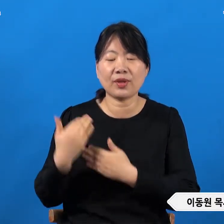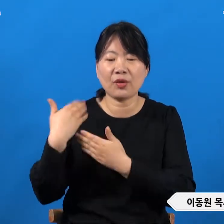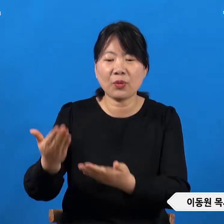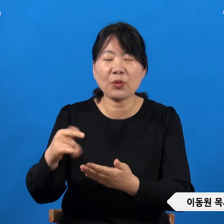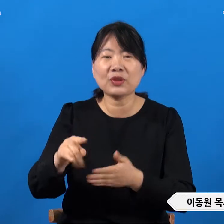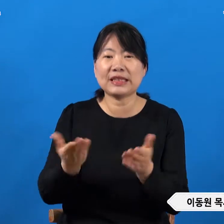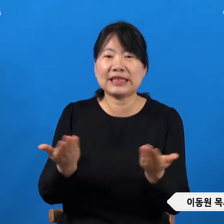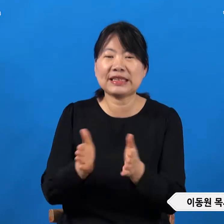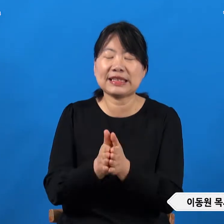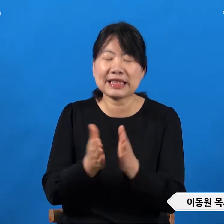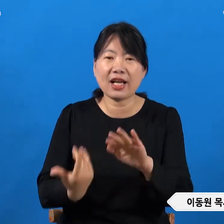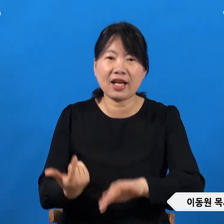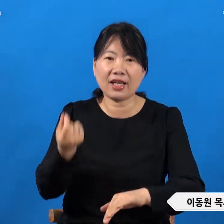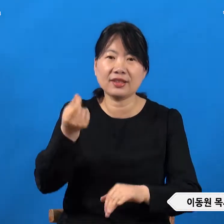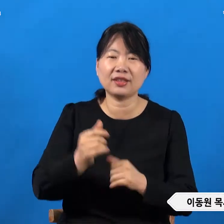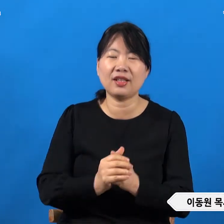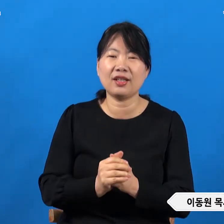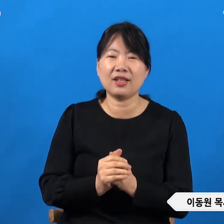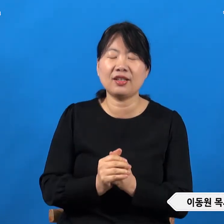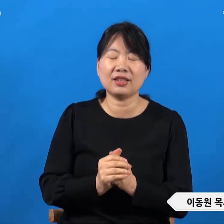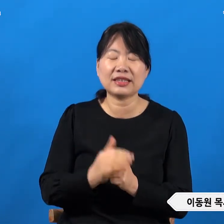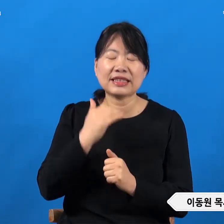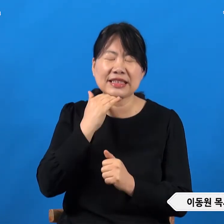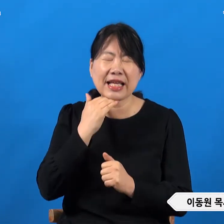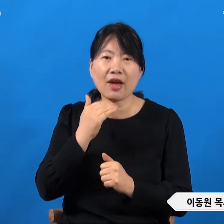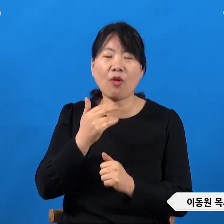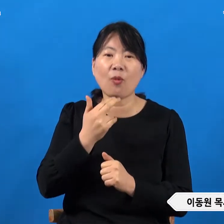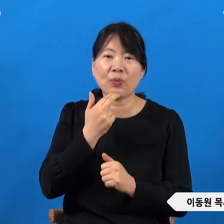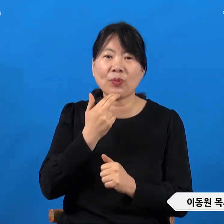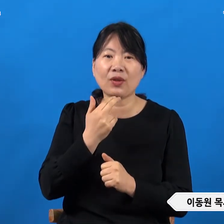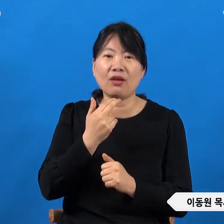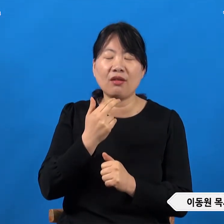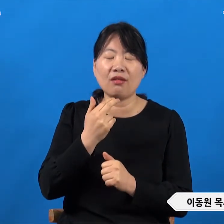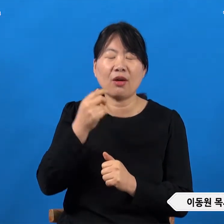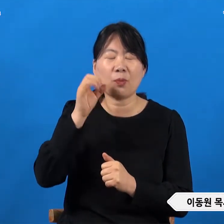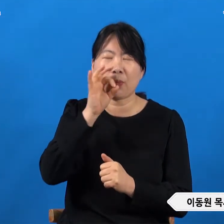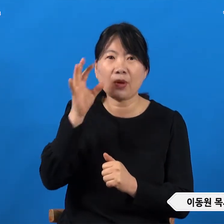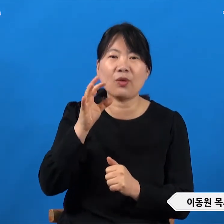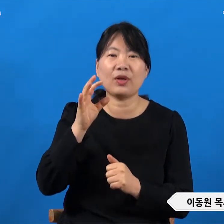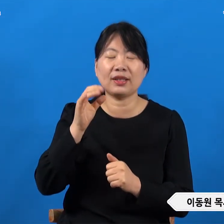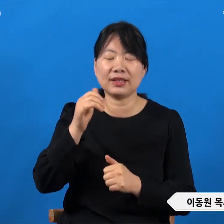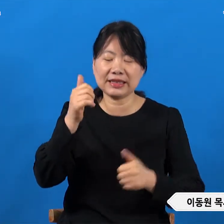던지고 그 일을 시작하자마자 전혀 기대하지 않았던 시험거리를 만나